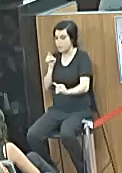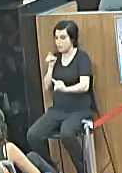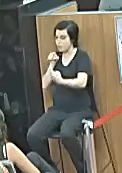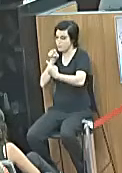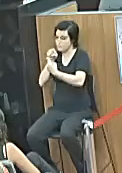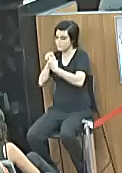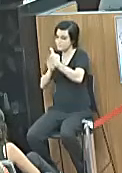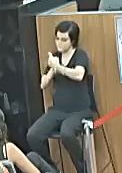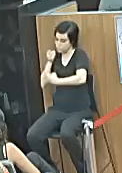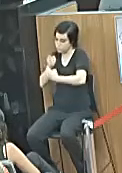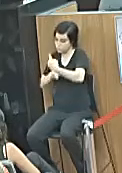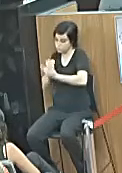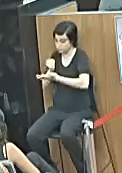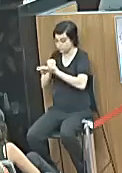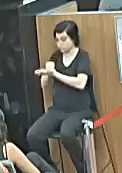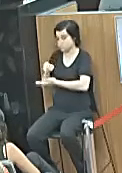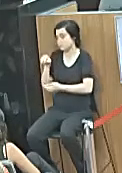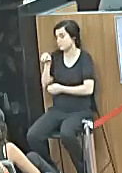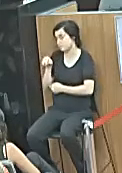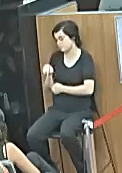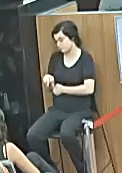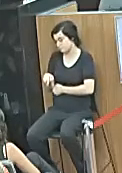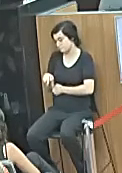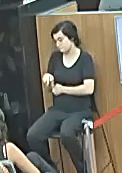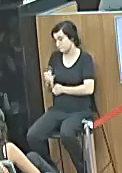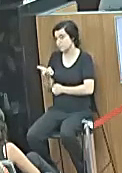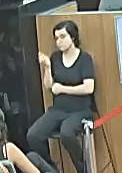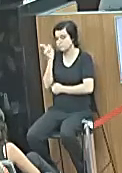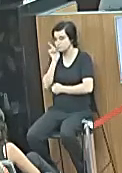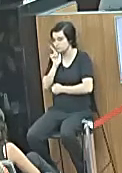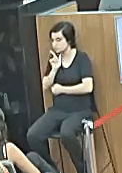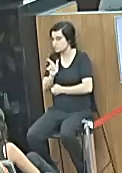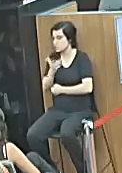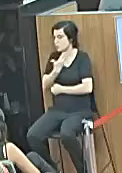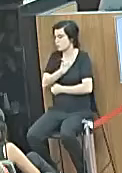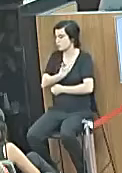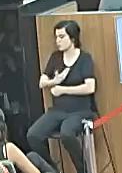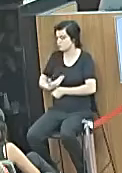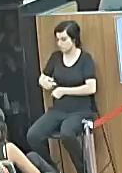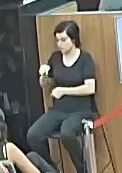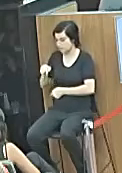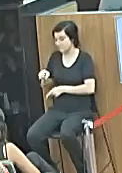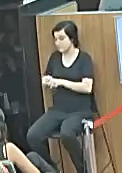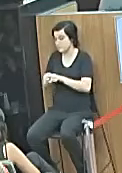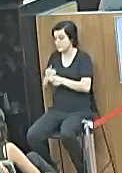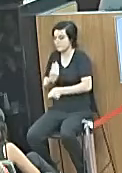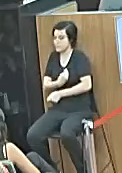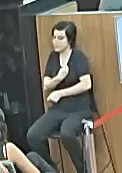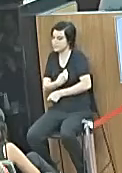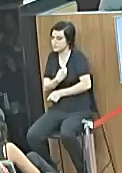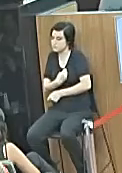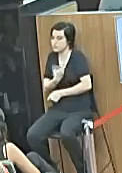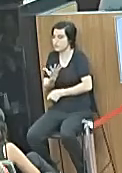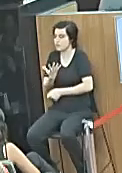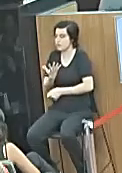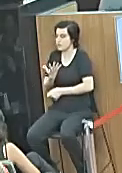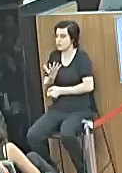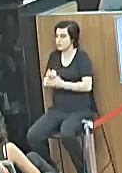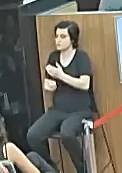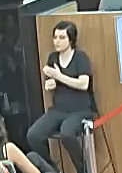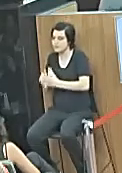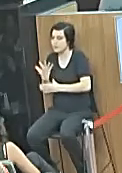lgbt e possibilitando uma governança participativa na elaboração no